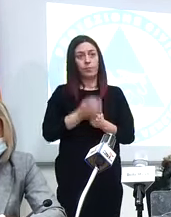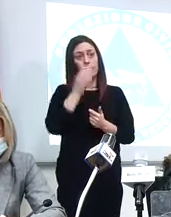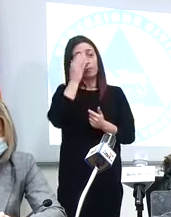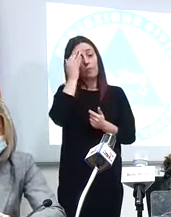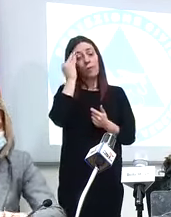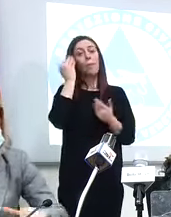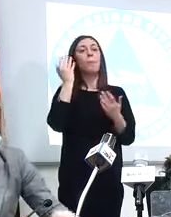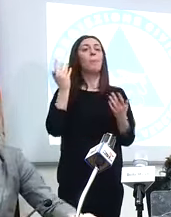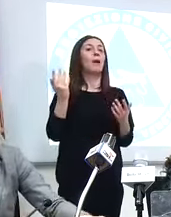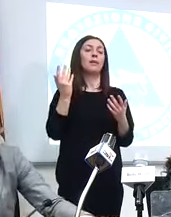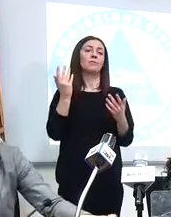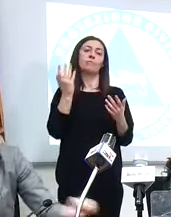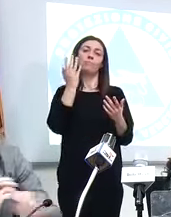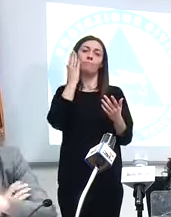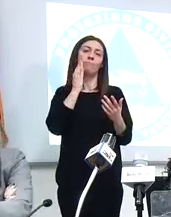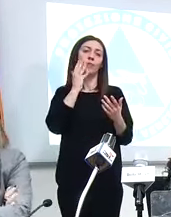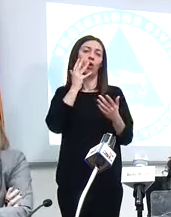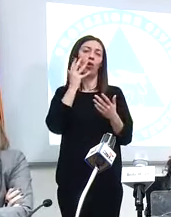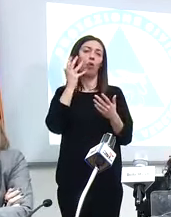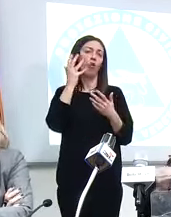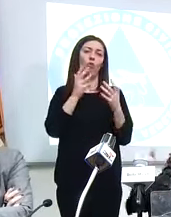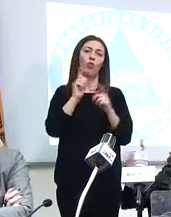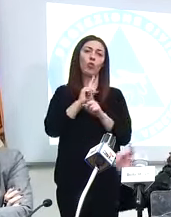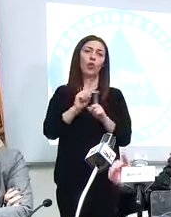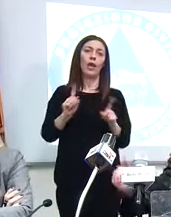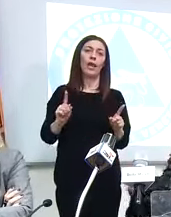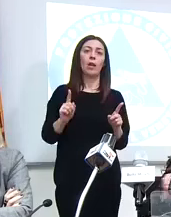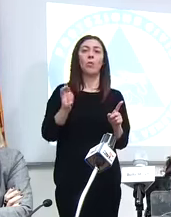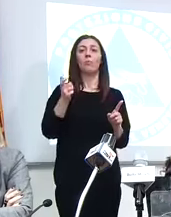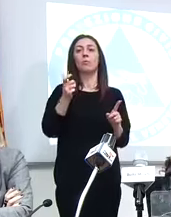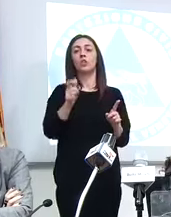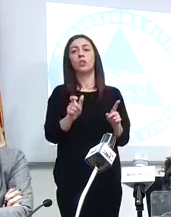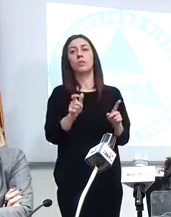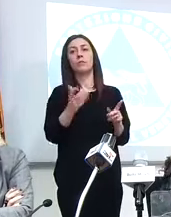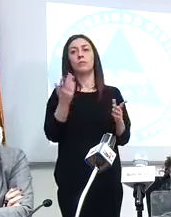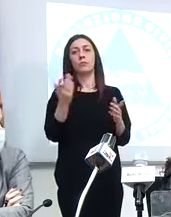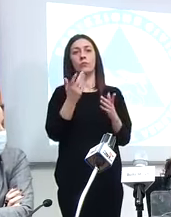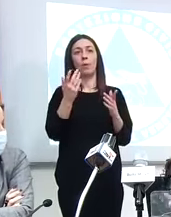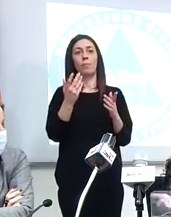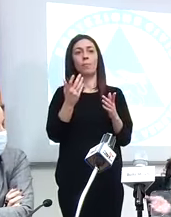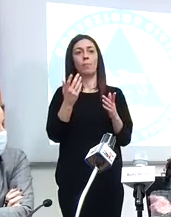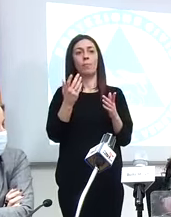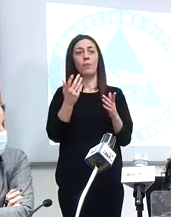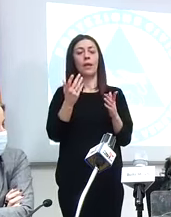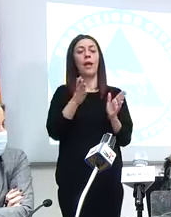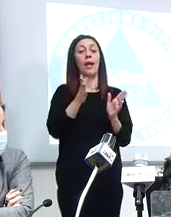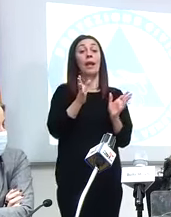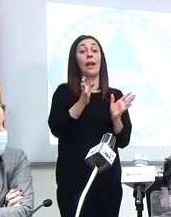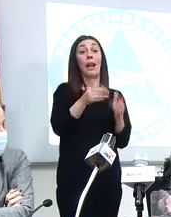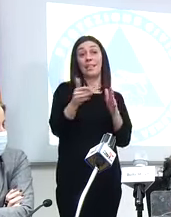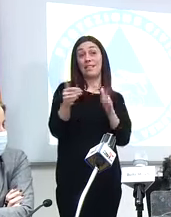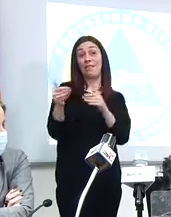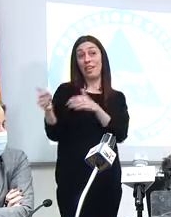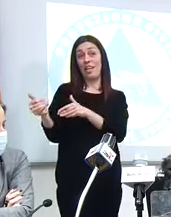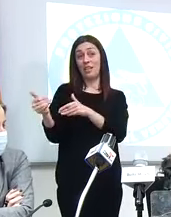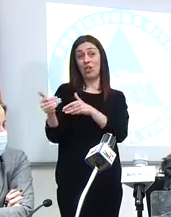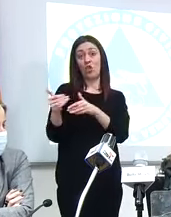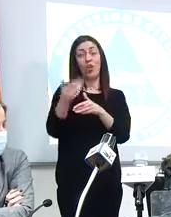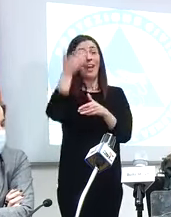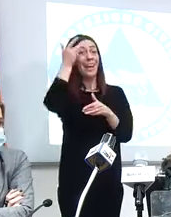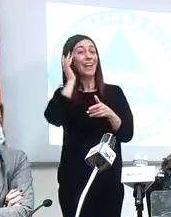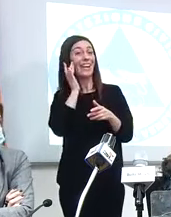confondere il colore di un parametro a seconda della sua gradazione rispetto a una classificazione epidemiologica di rischio